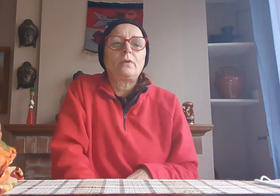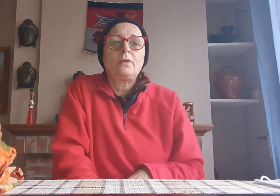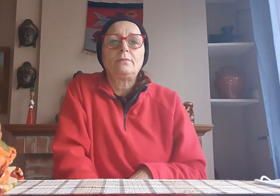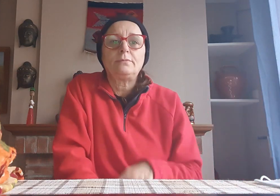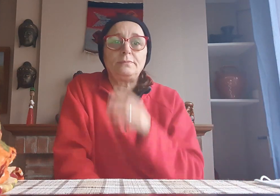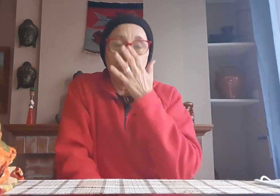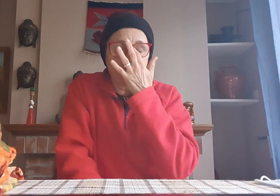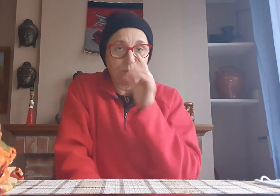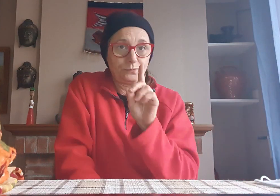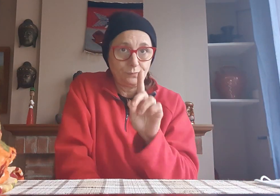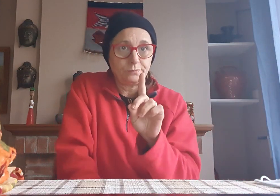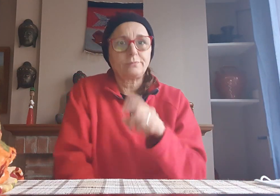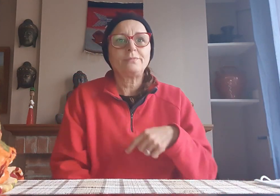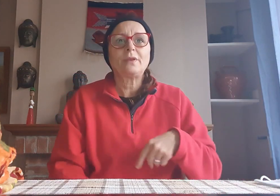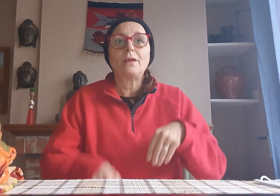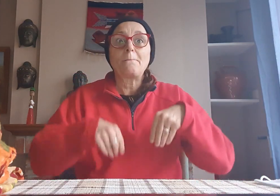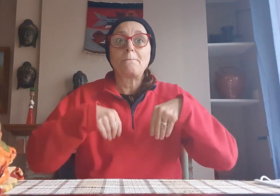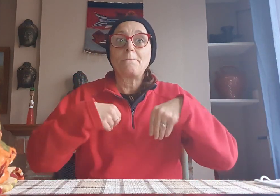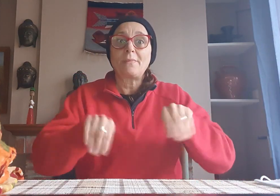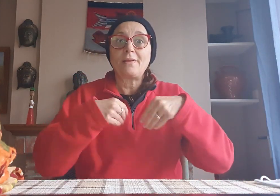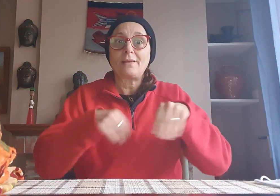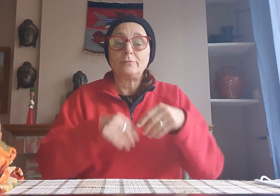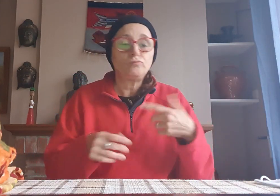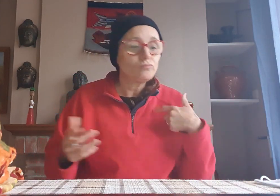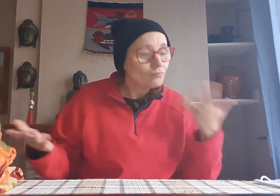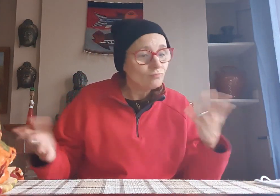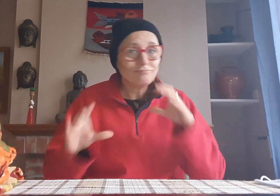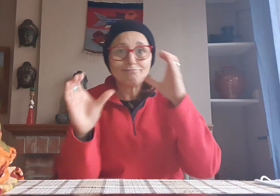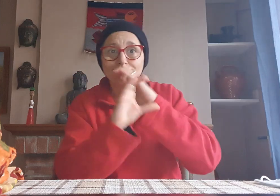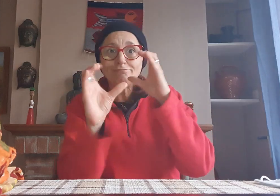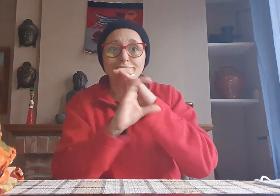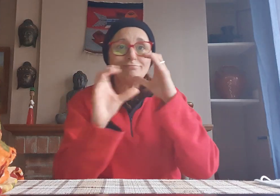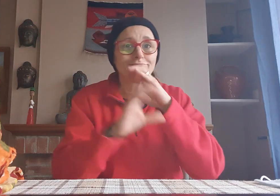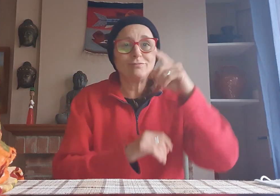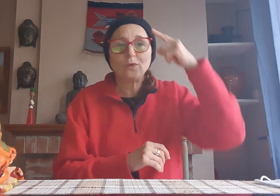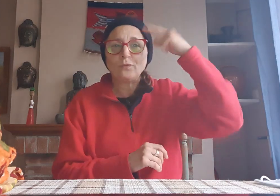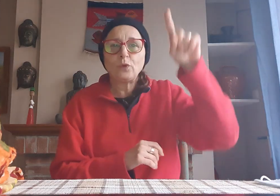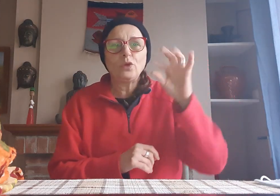dormitorio principal secundario si quieres. Espera, voy a enseñarte una cosa, mira.